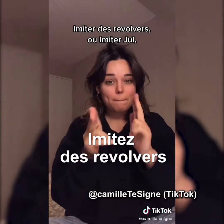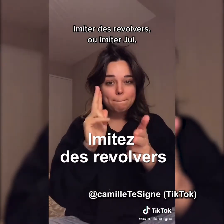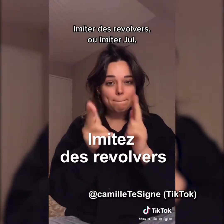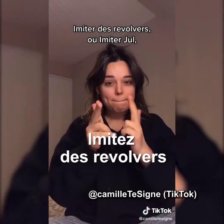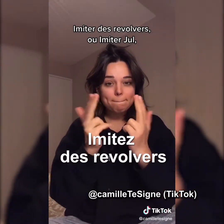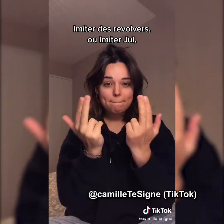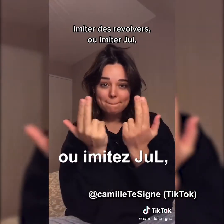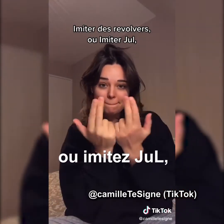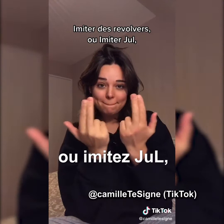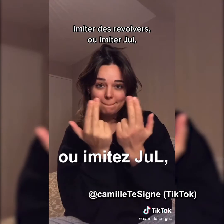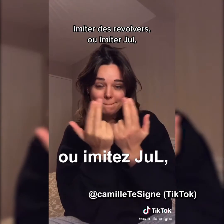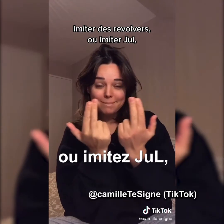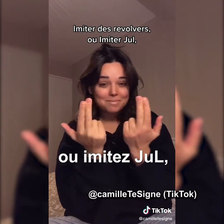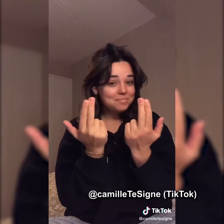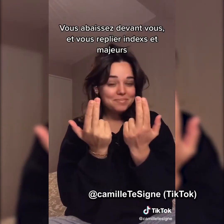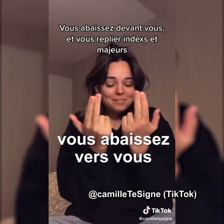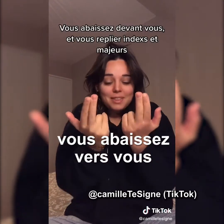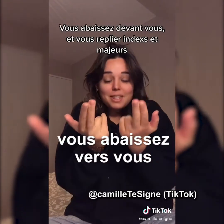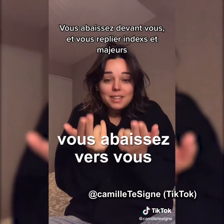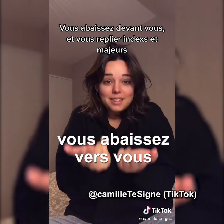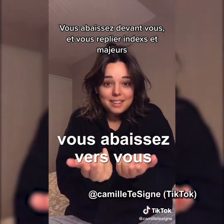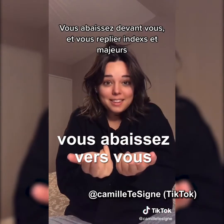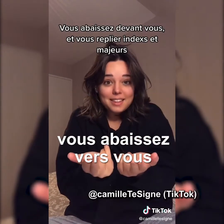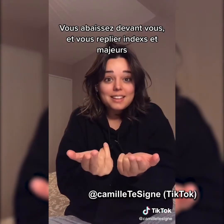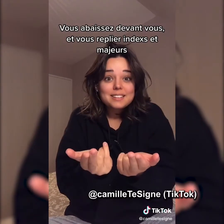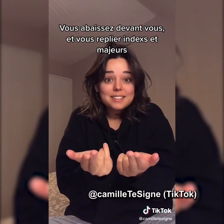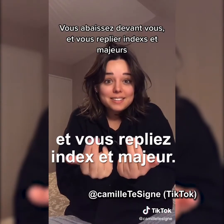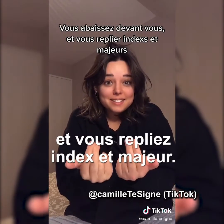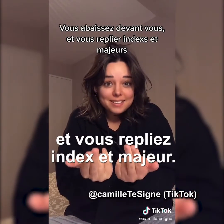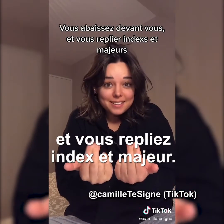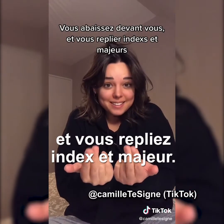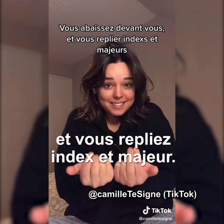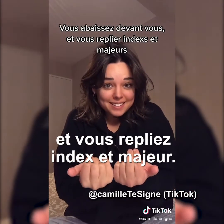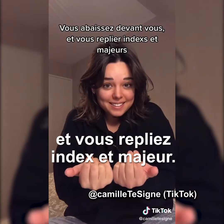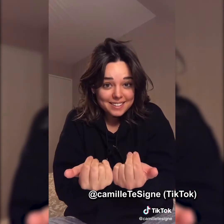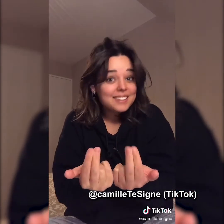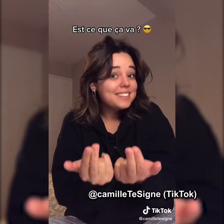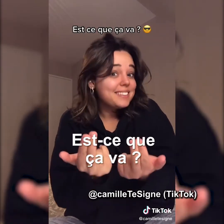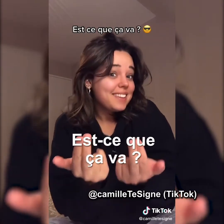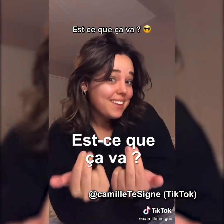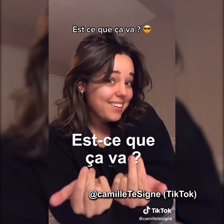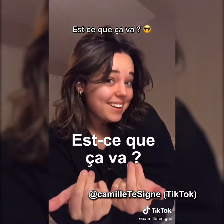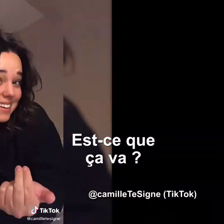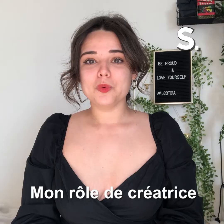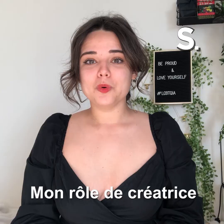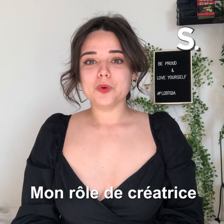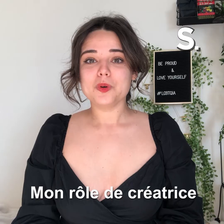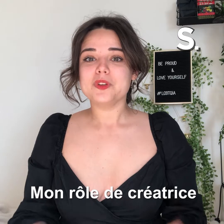des revolvers ou imiter de joules, vous abaissez vers vous, et vous repliez un dex et majeur. Est-ce que ça va ? Mon rôle de